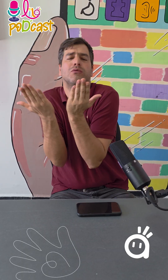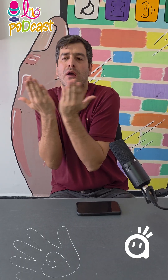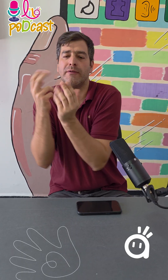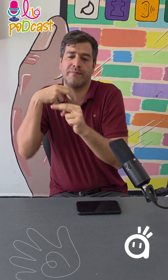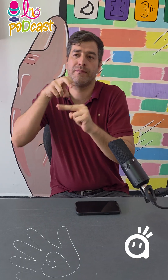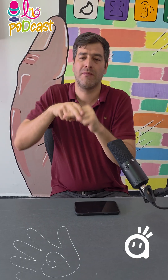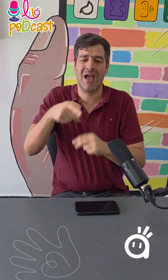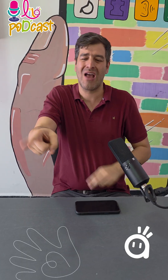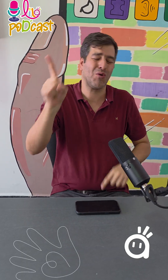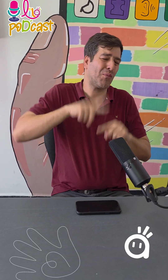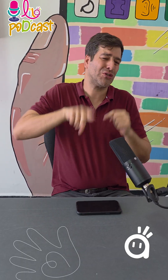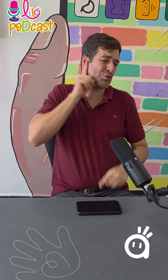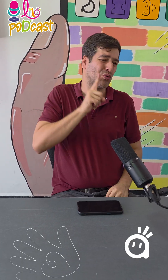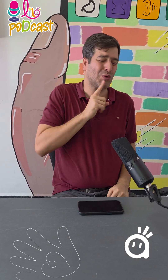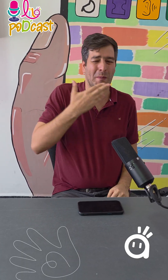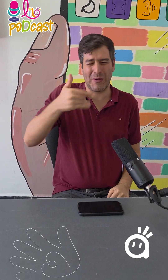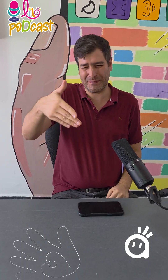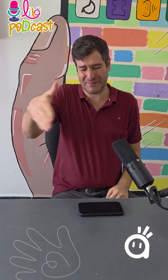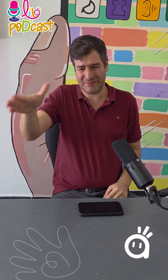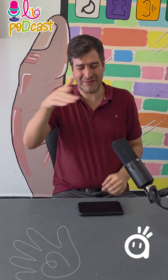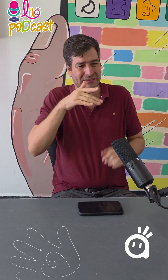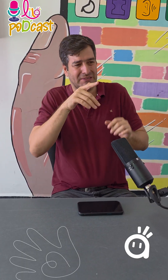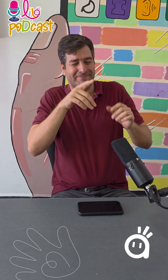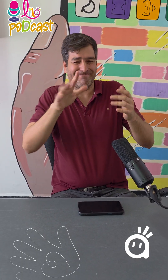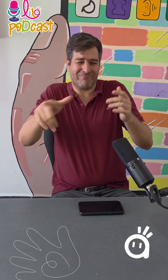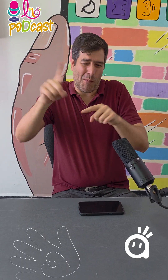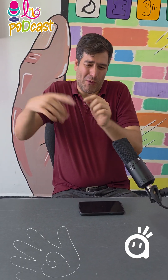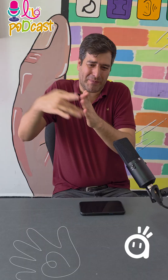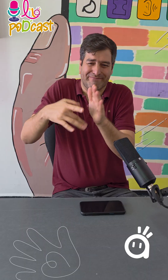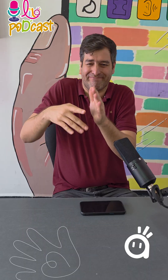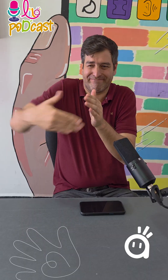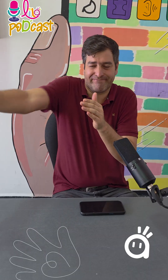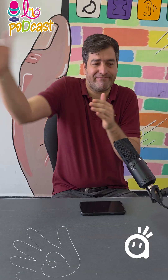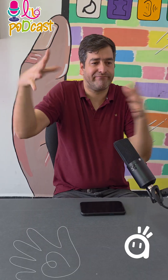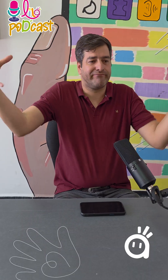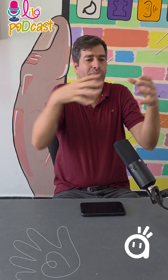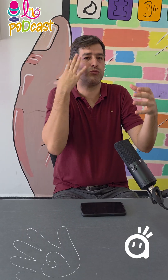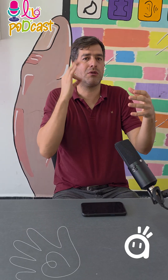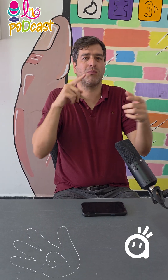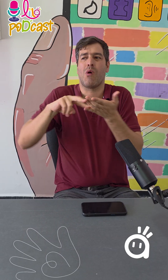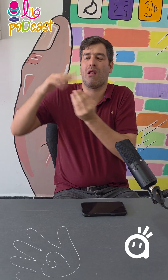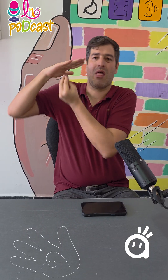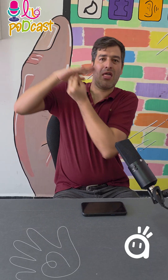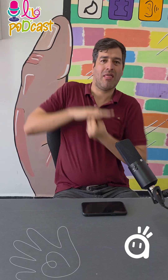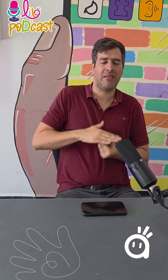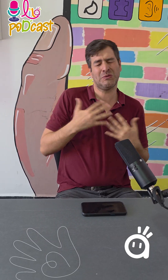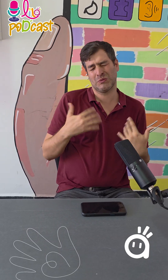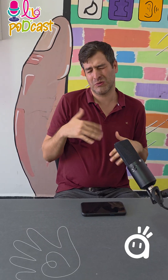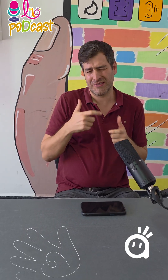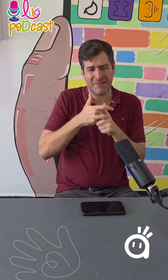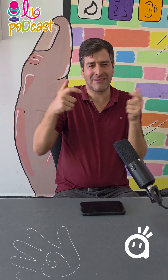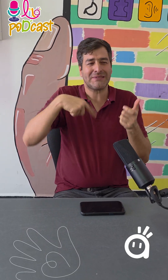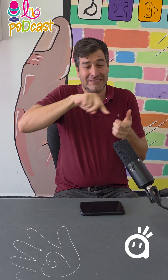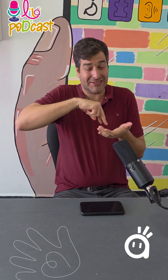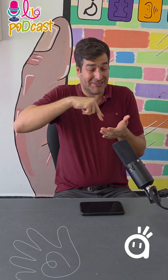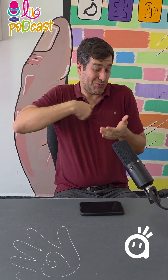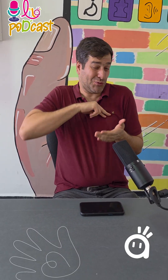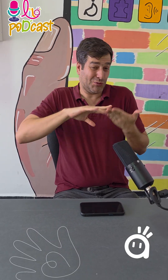discusión. Entonces, o por ejemplo, al creer que las personas sordas no saben, que ellos no entienden, entonces